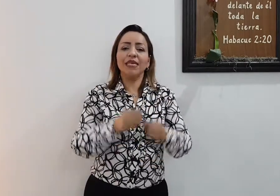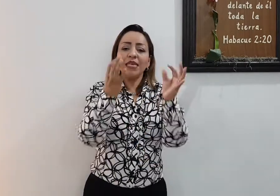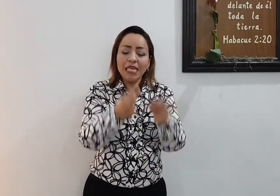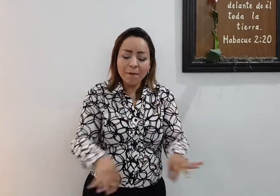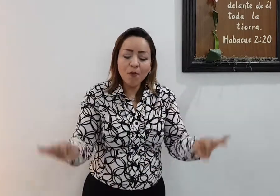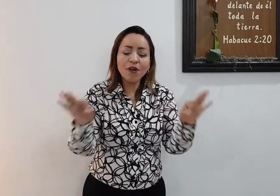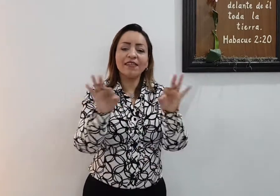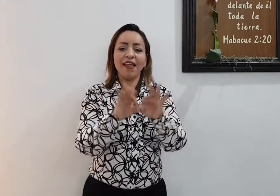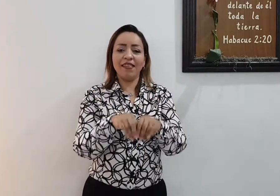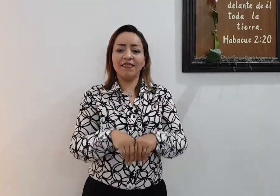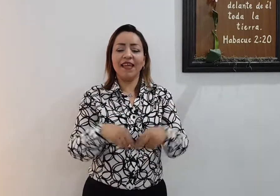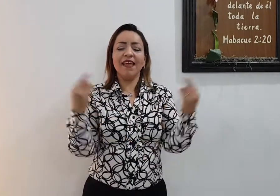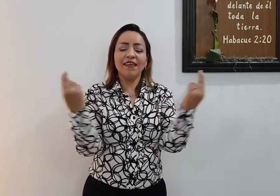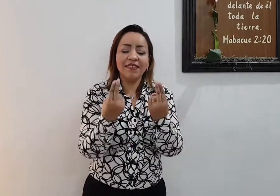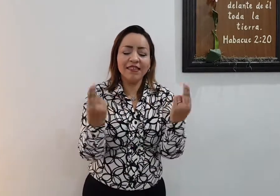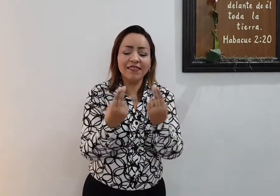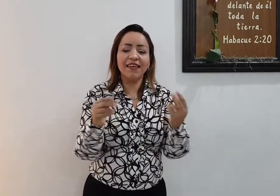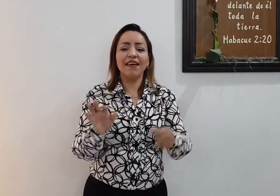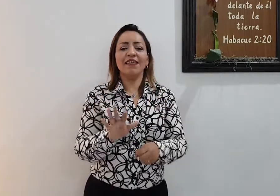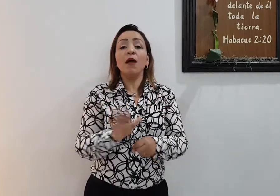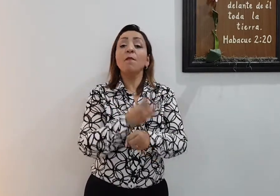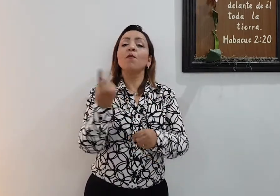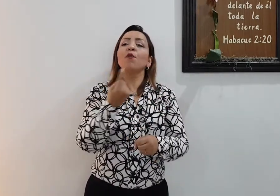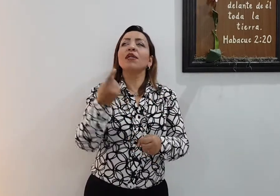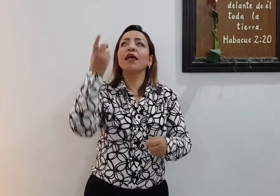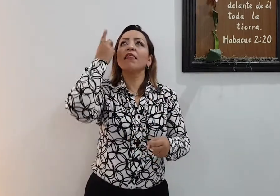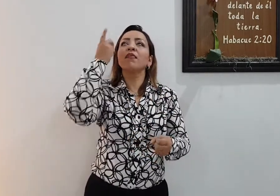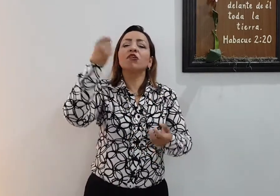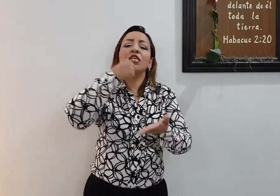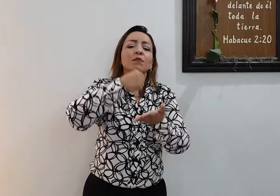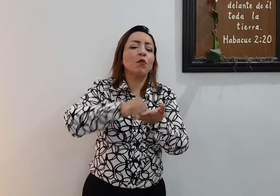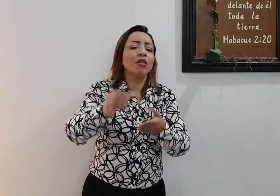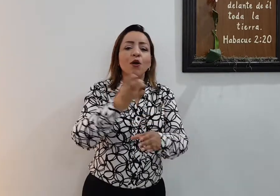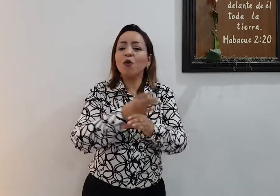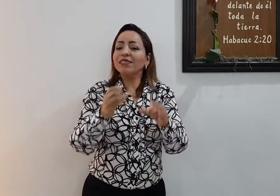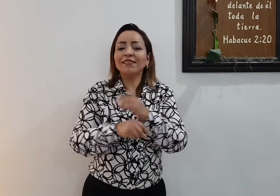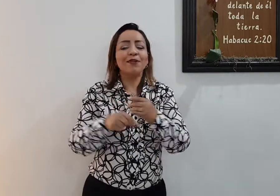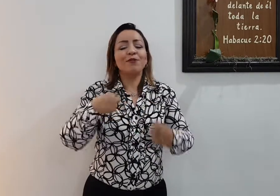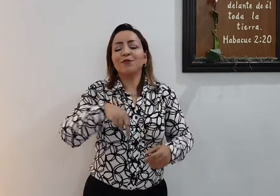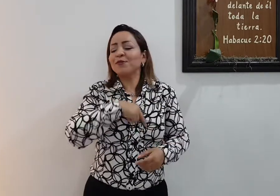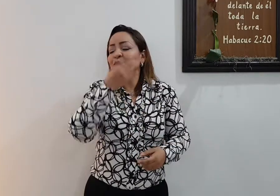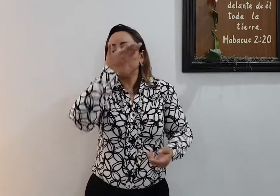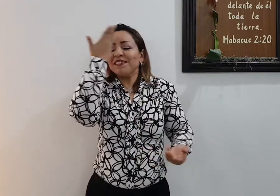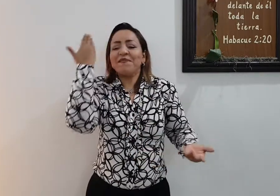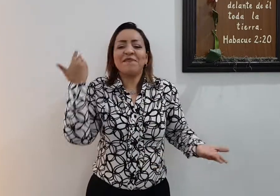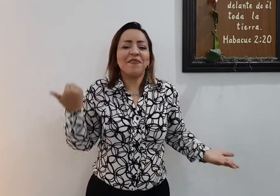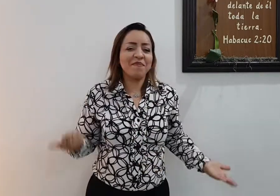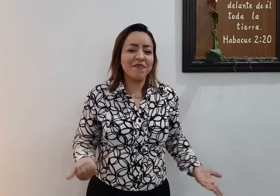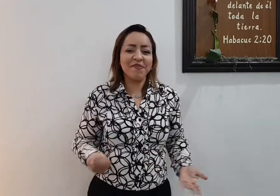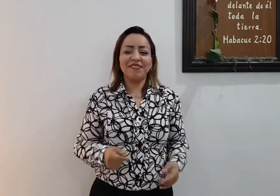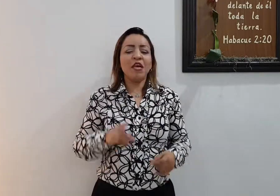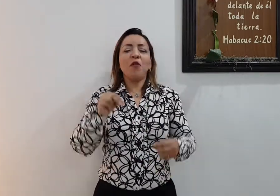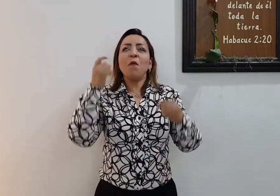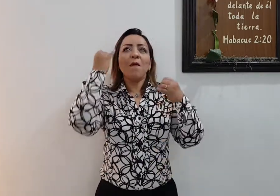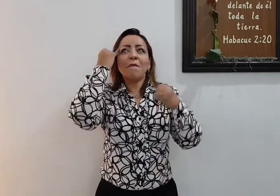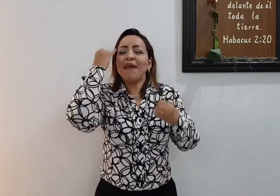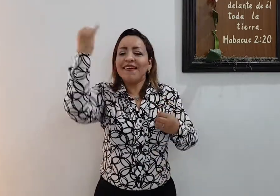ni siquiera pensamos, hermanos, que van más allá de lo que nosotros nos imaginamos o creemos. La